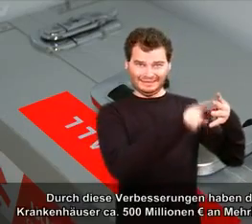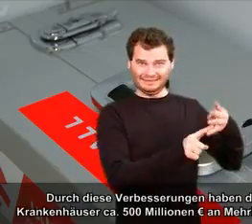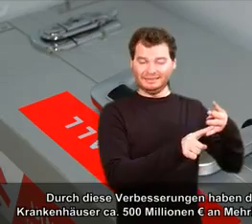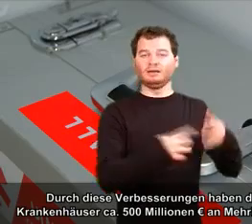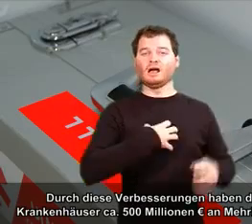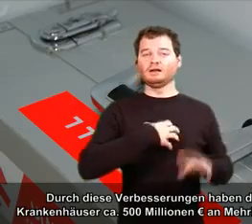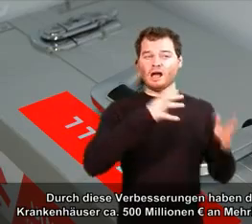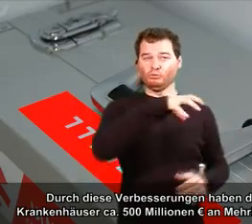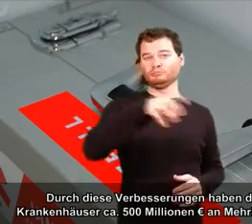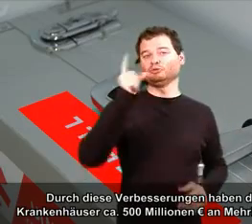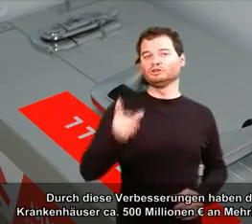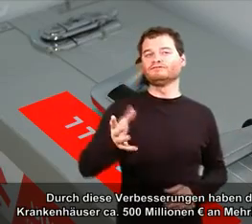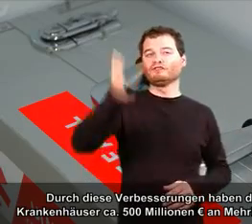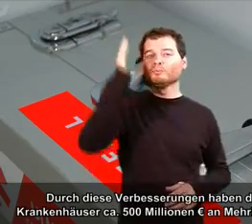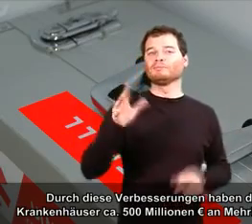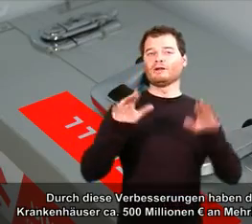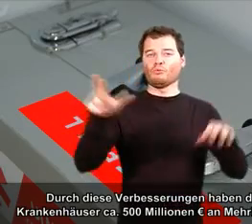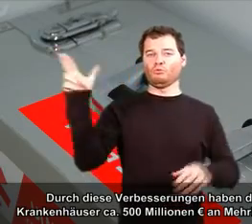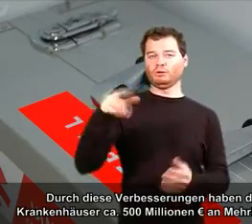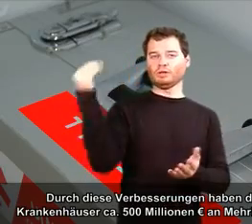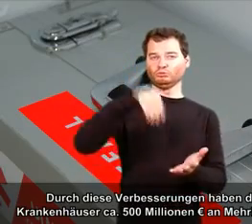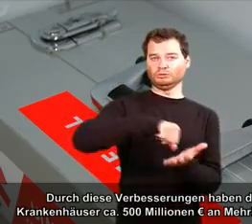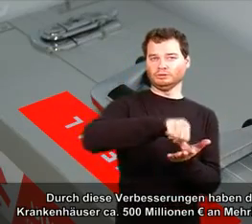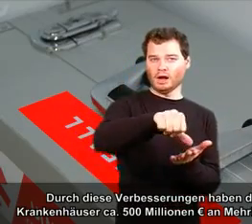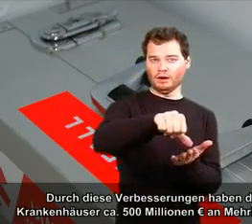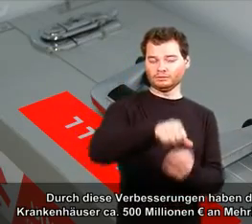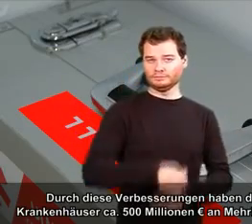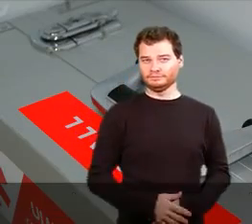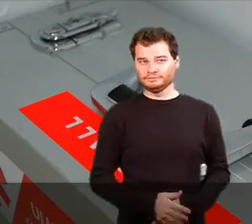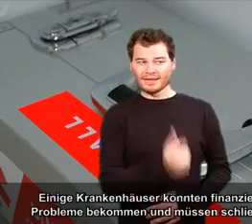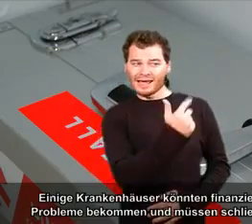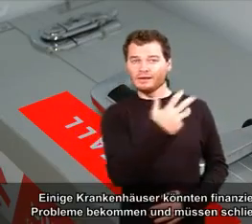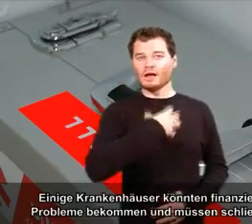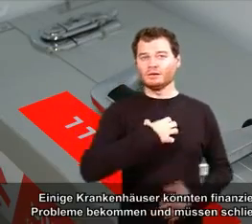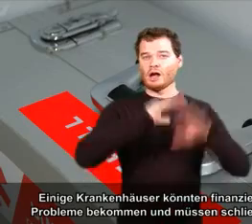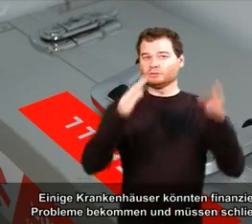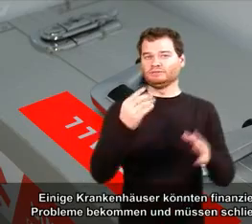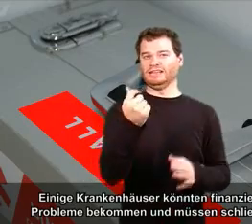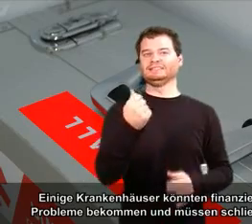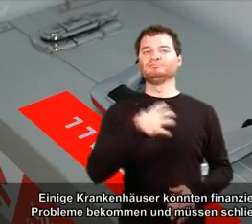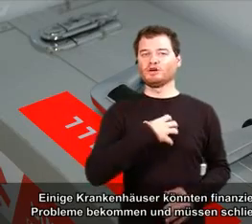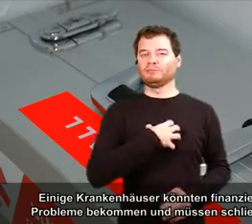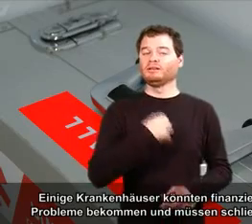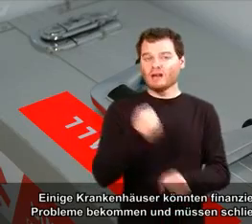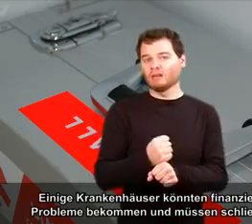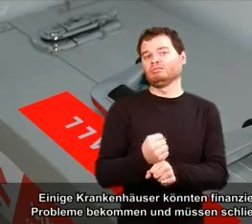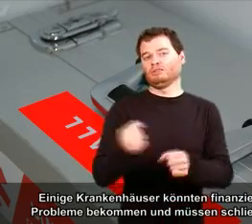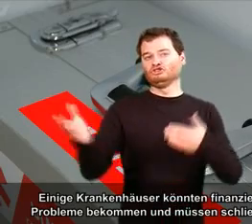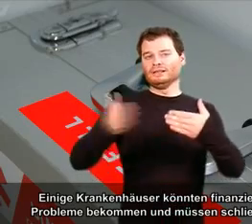Durch diese Verbesserungen haben die Krankenhäuser ca. 500 Millionen Euro an Mehrkosten. Einige Krankenhäuser könnten finanzielle